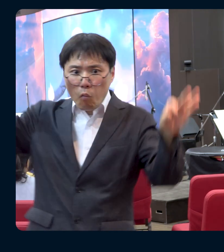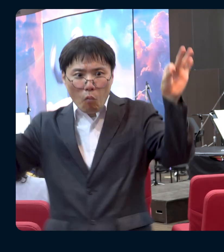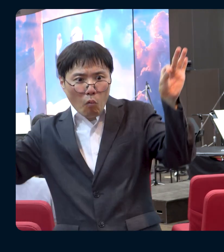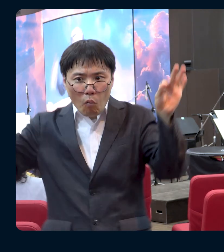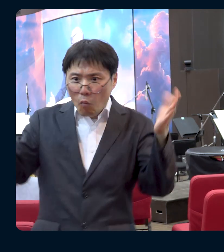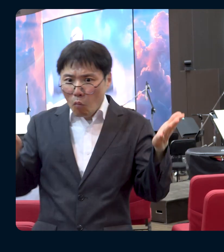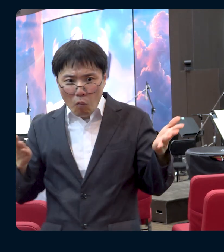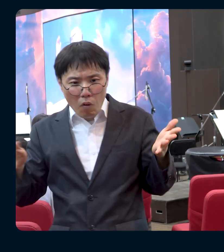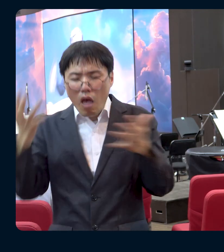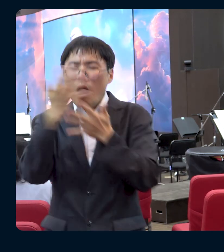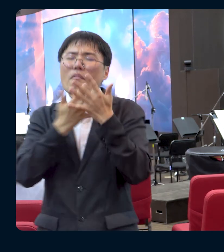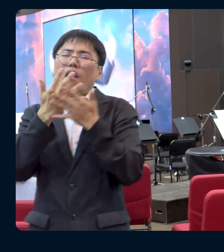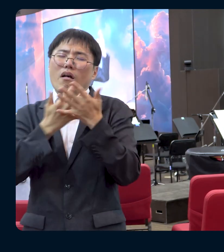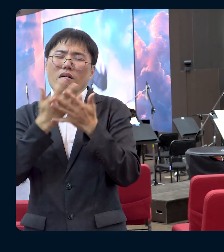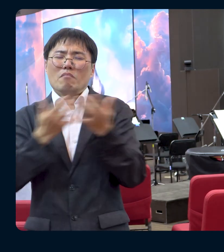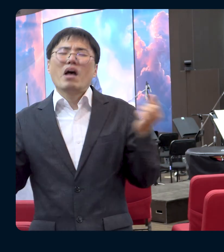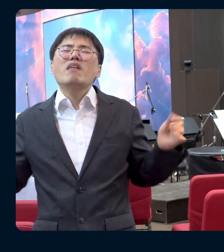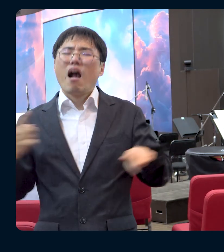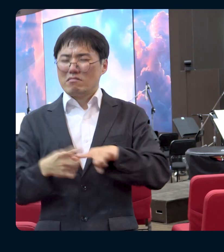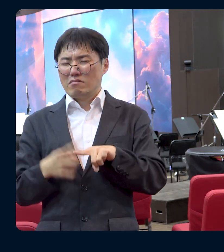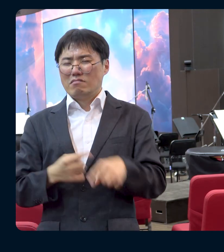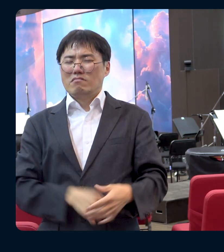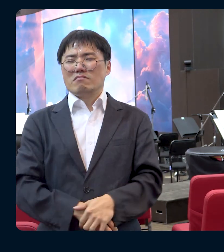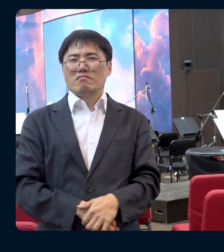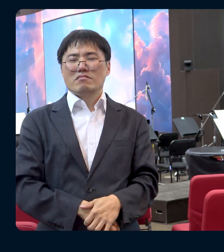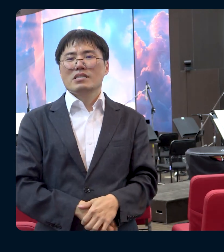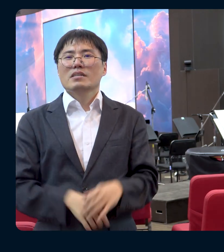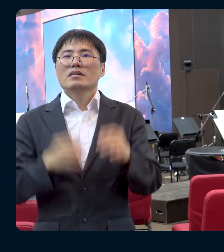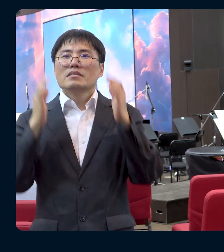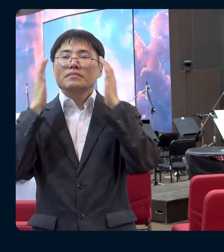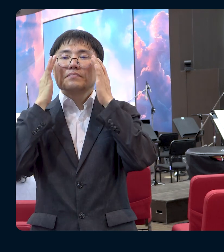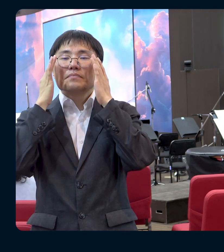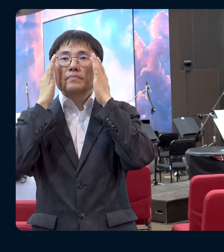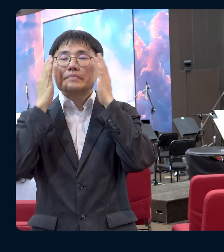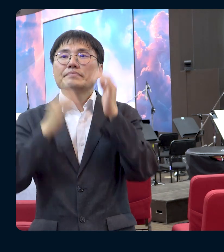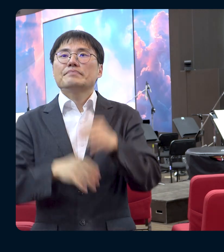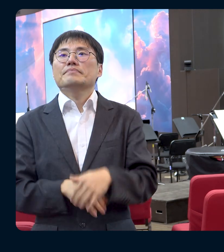사이에서 한 발씩 걸치고 있는 회색적 행위다 그 말이죠.